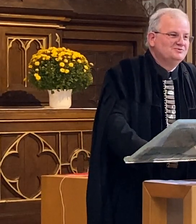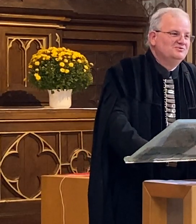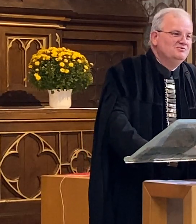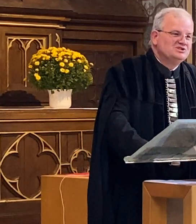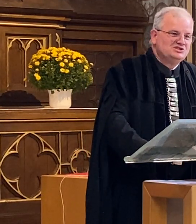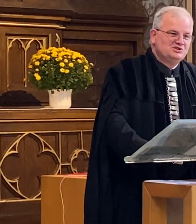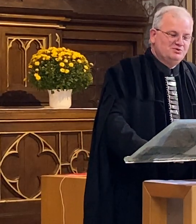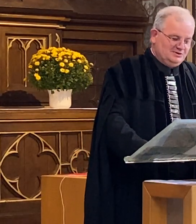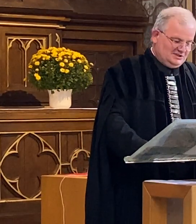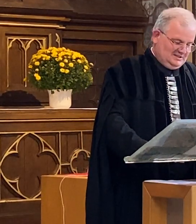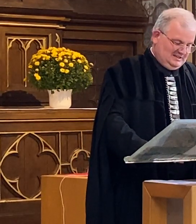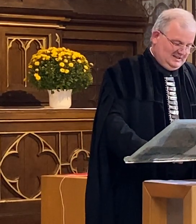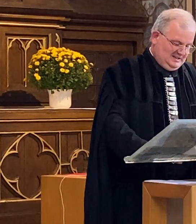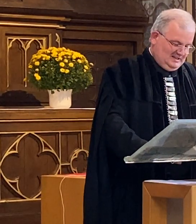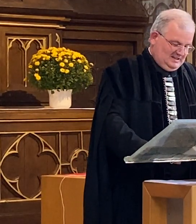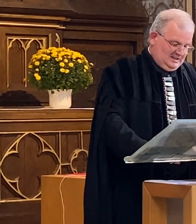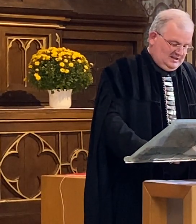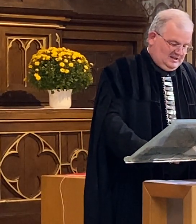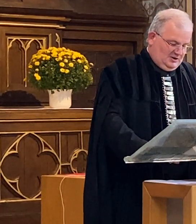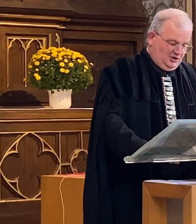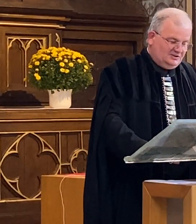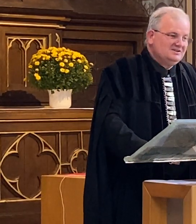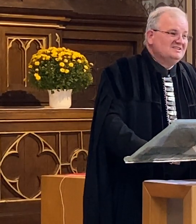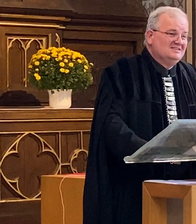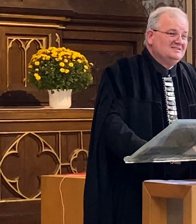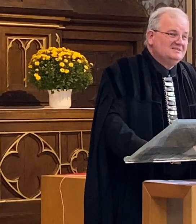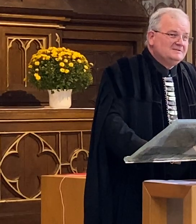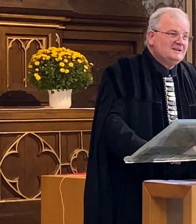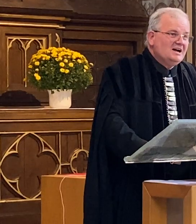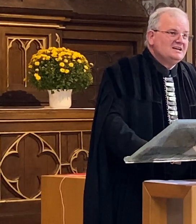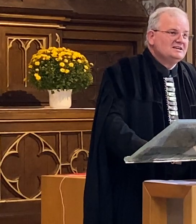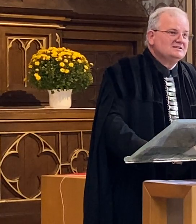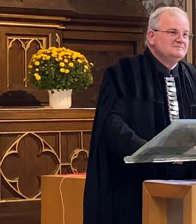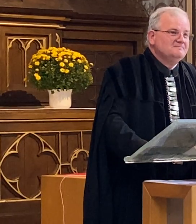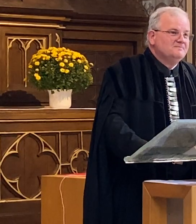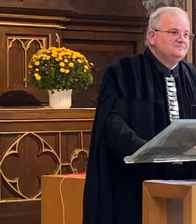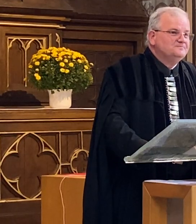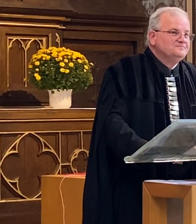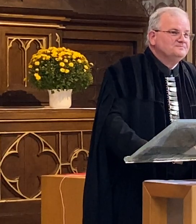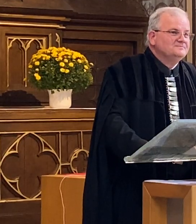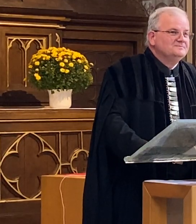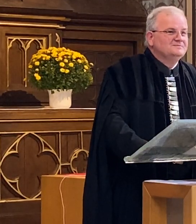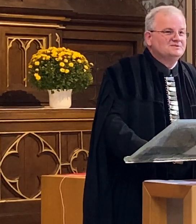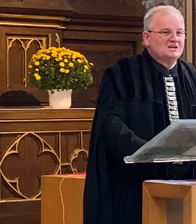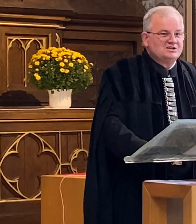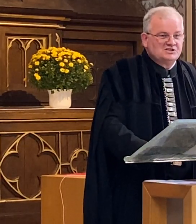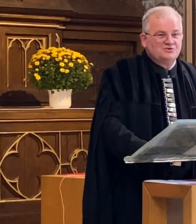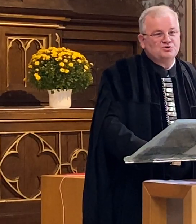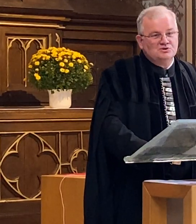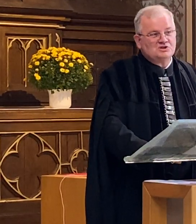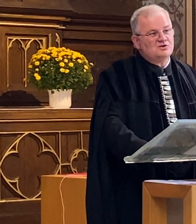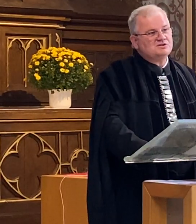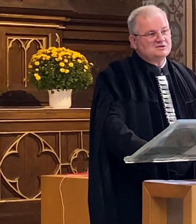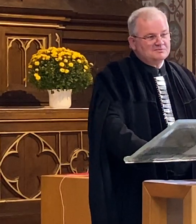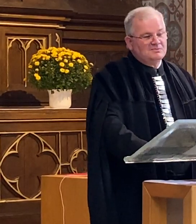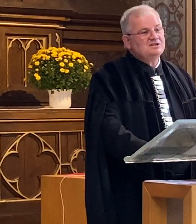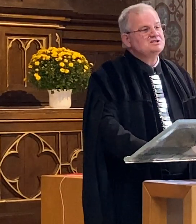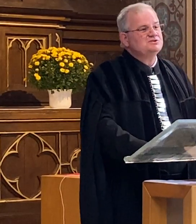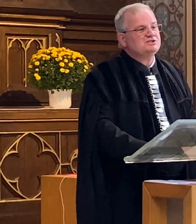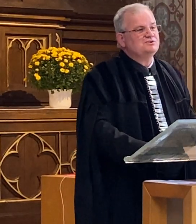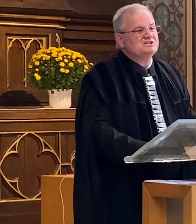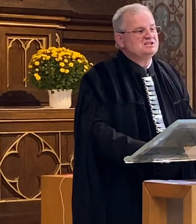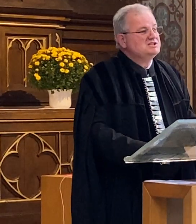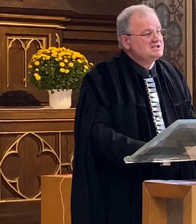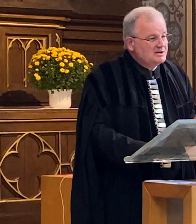Unruhestand, 65 plus. Und daher sage ich jetzt von uns aus, in